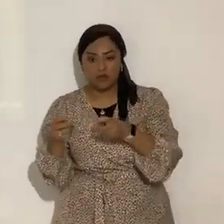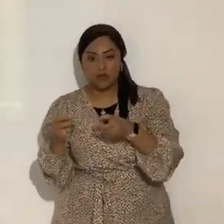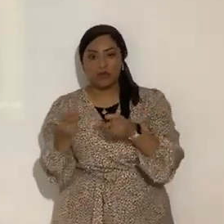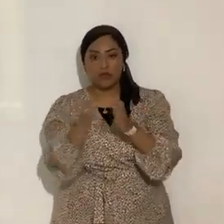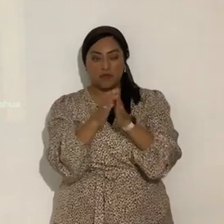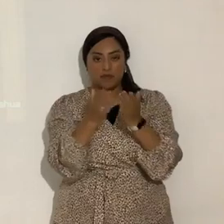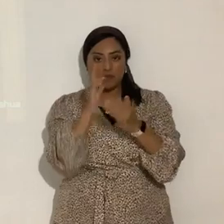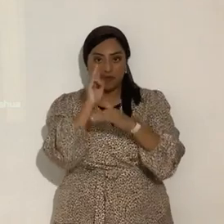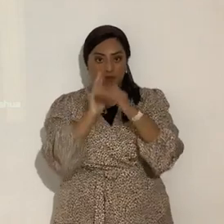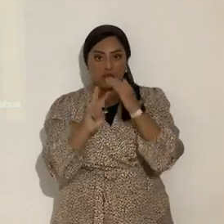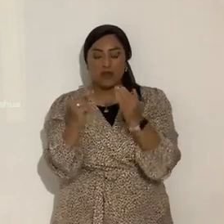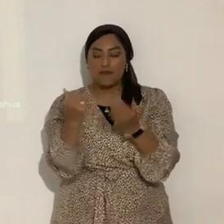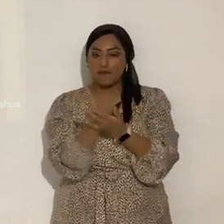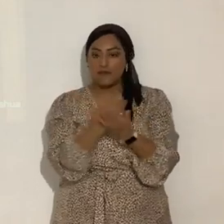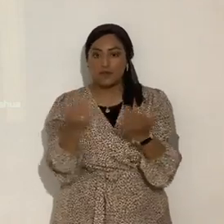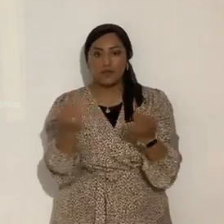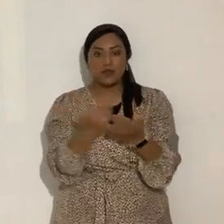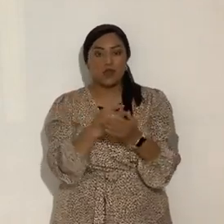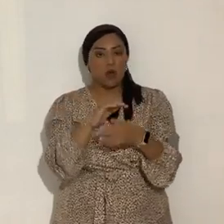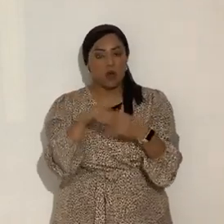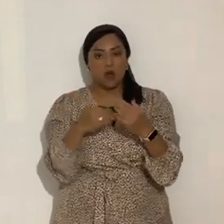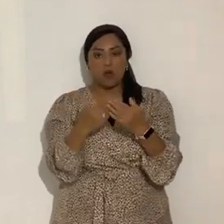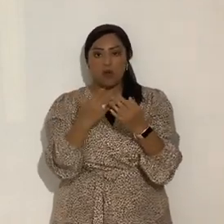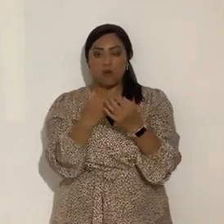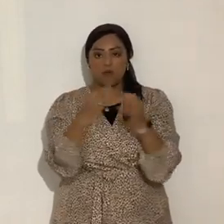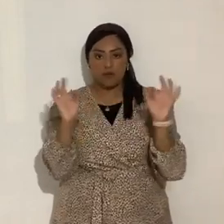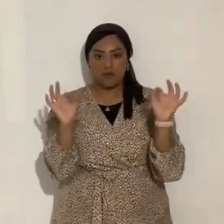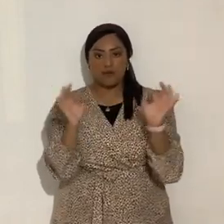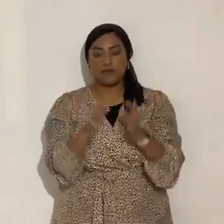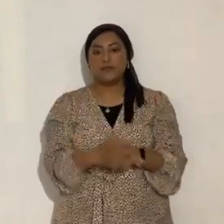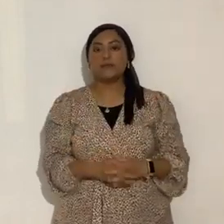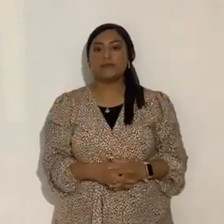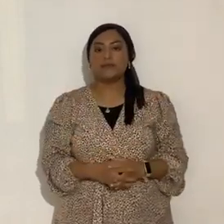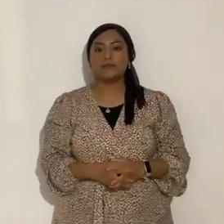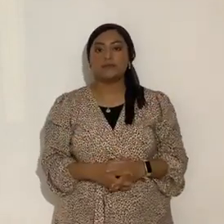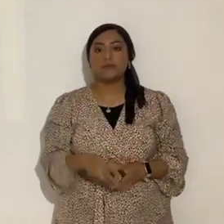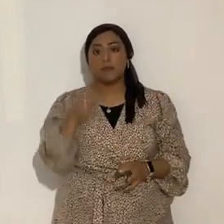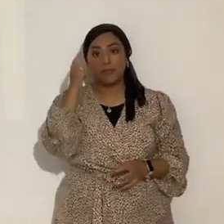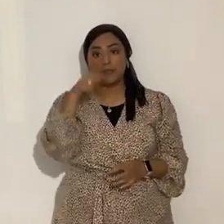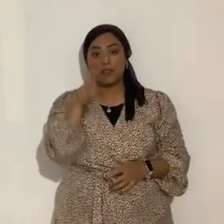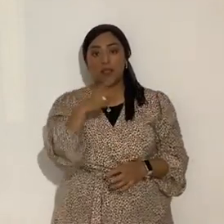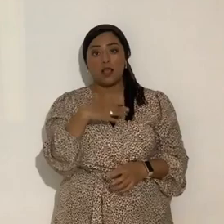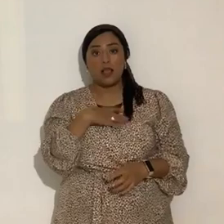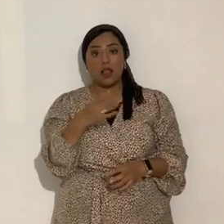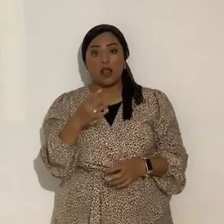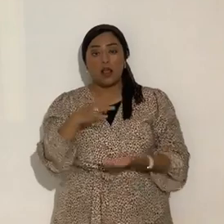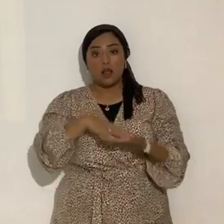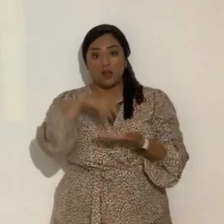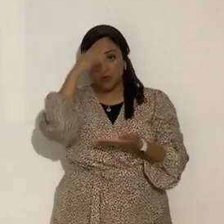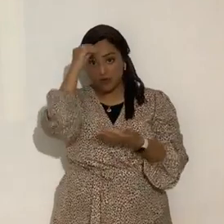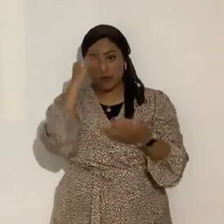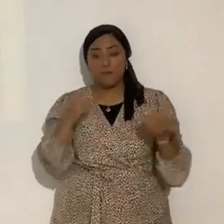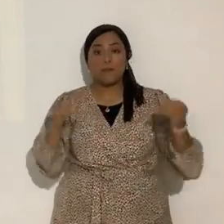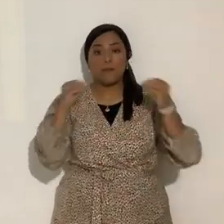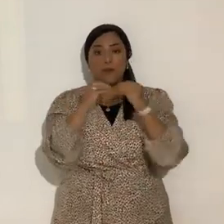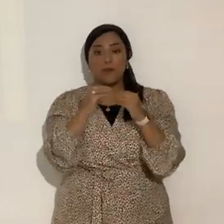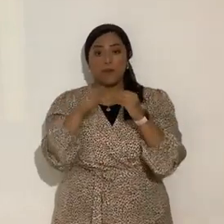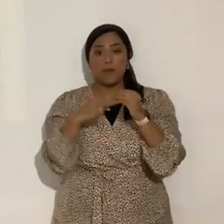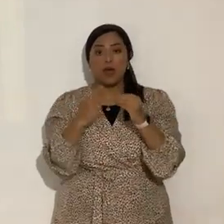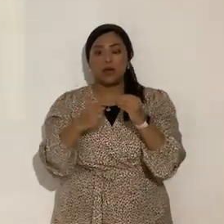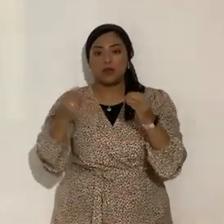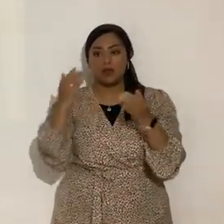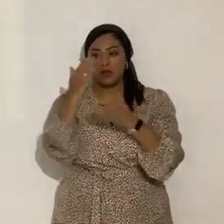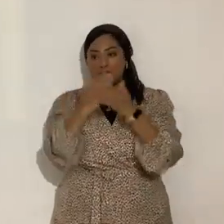revistas proféticas, todo es gratis, todo es gratis. Bueno, para los que les interesa aprender más sobre